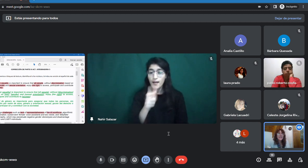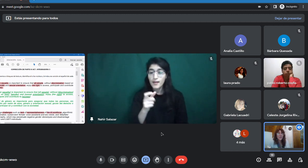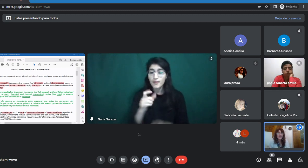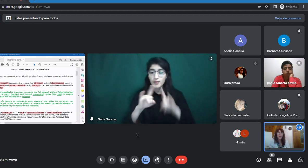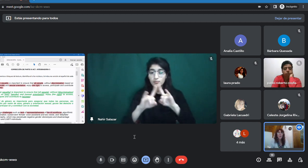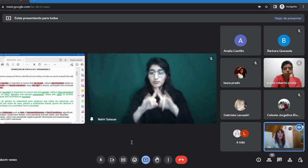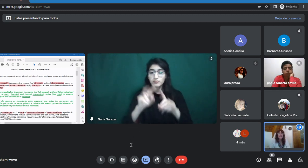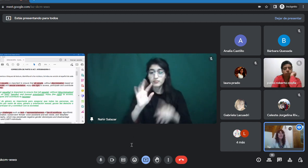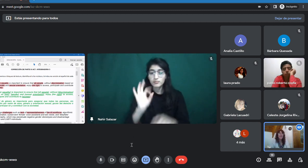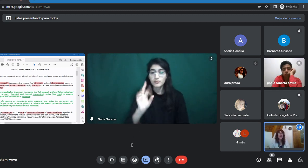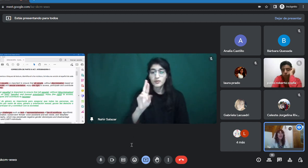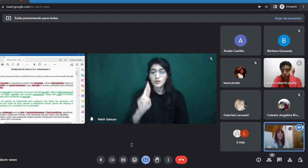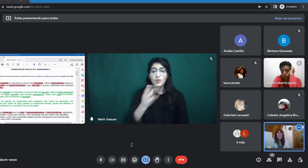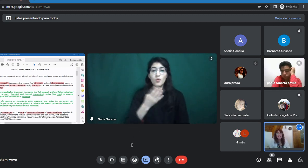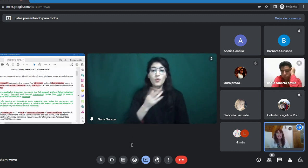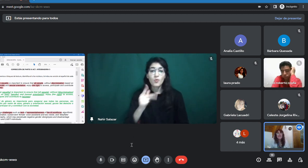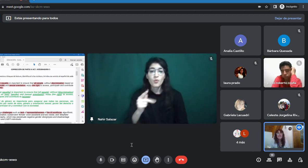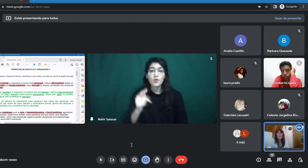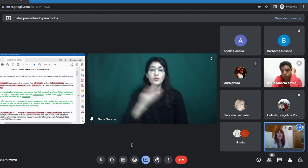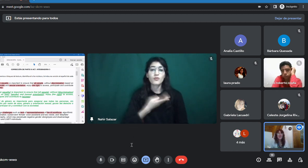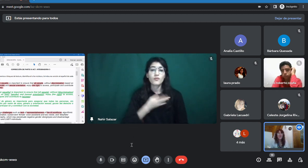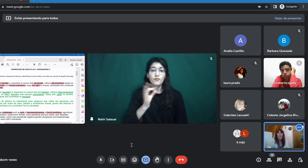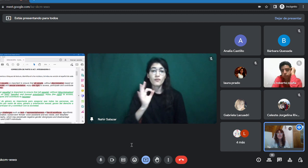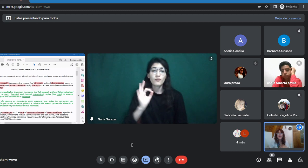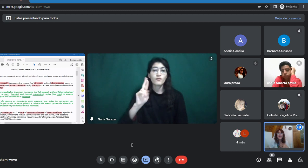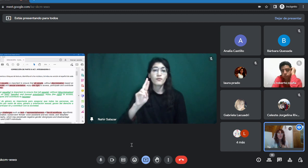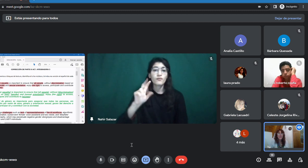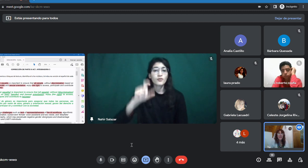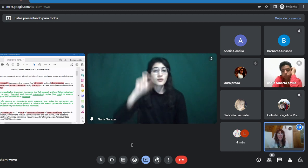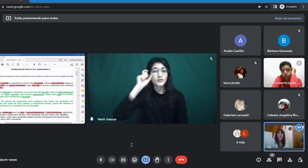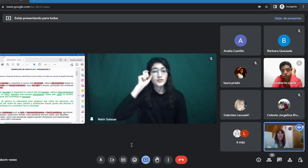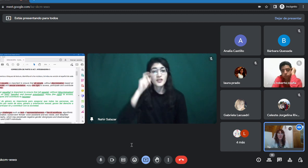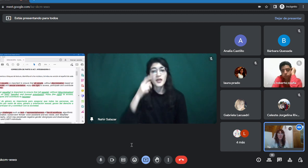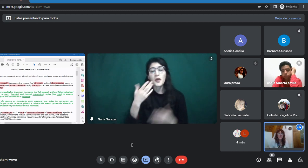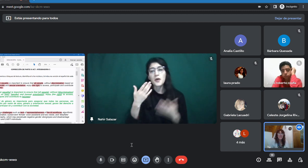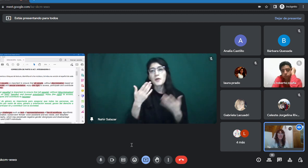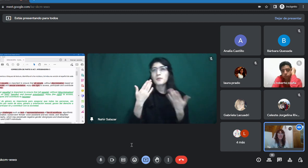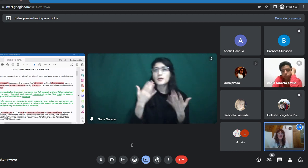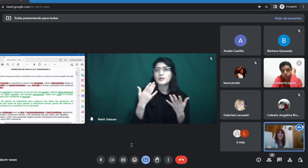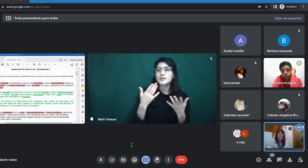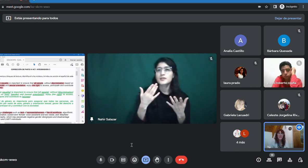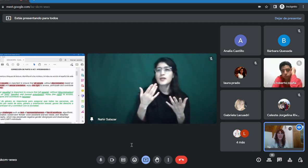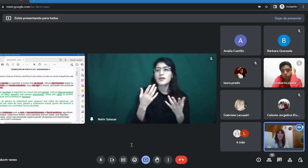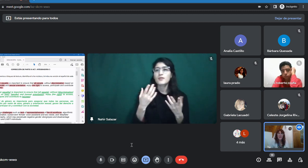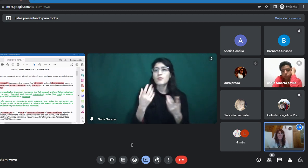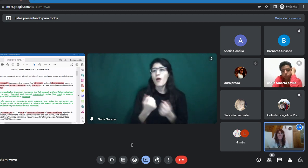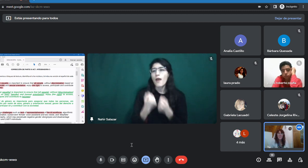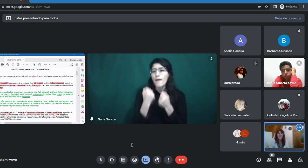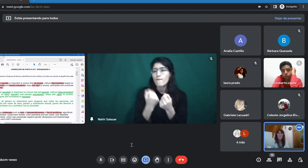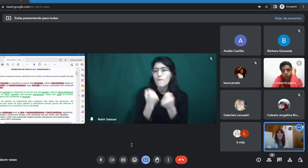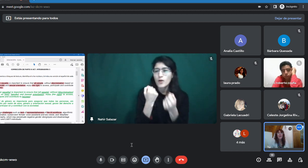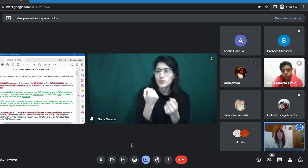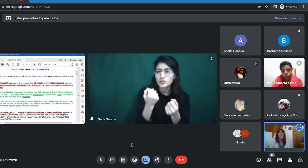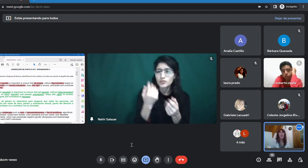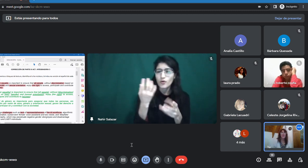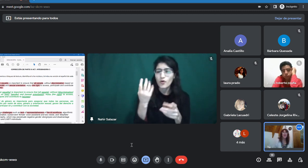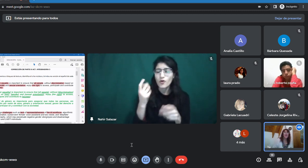aparece con frecuencia. Se le dice fuerza laboral o se le dice